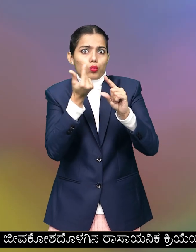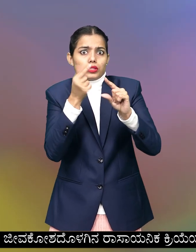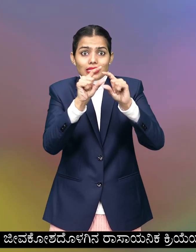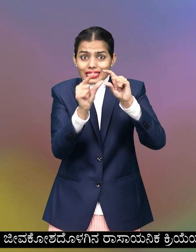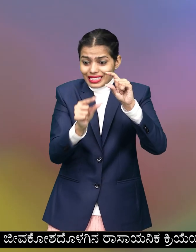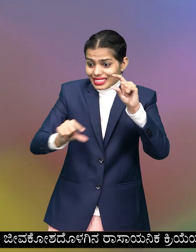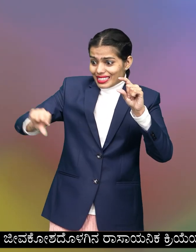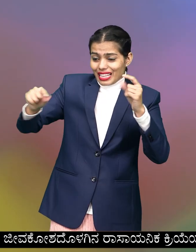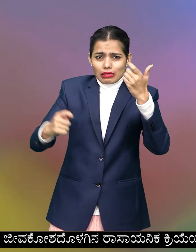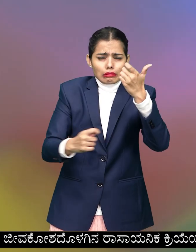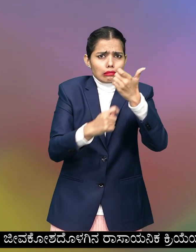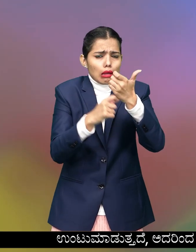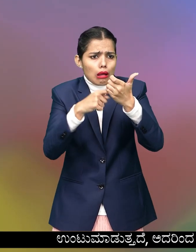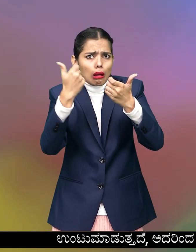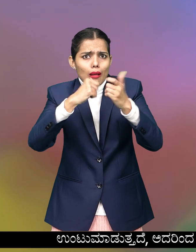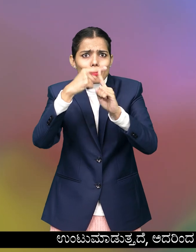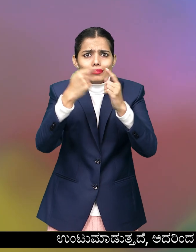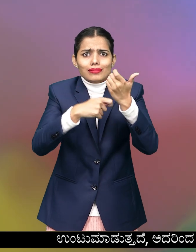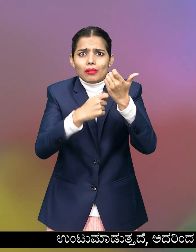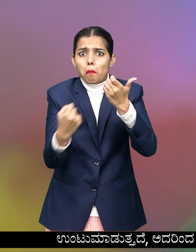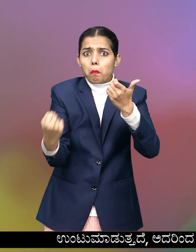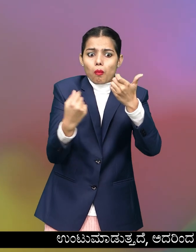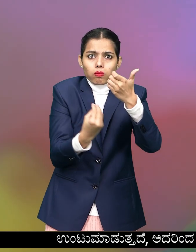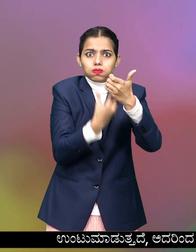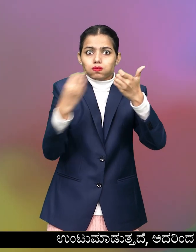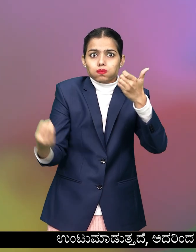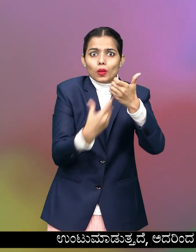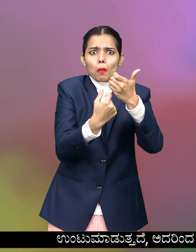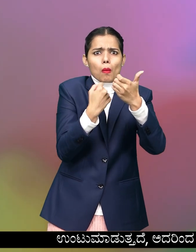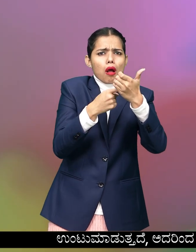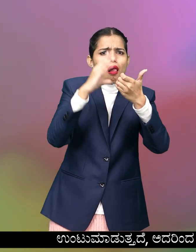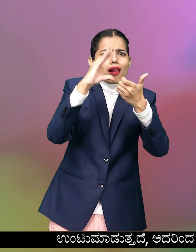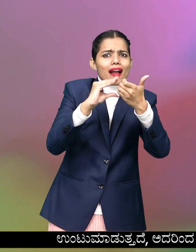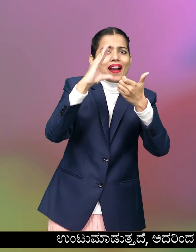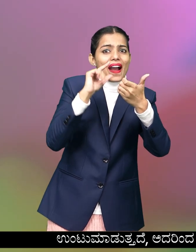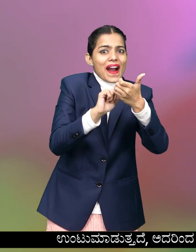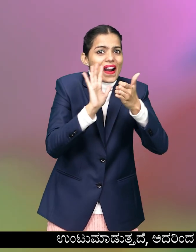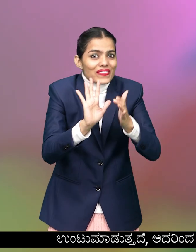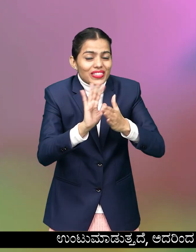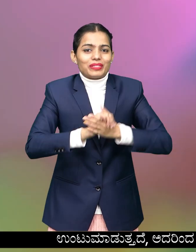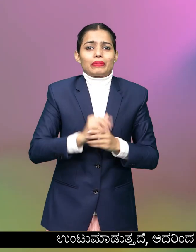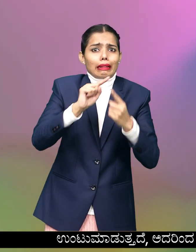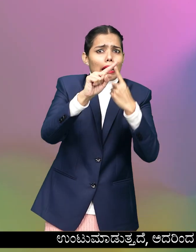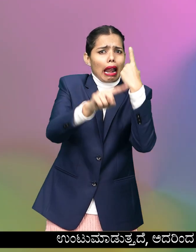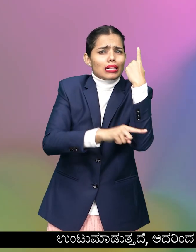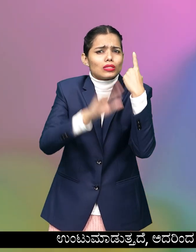ಟರ್ಮಿನಲ್ಗಳಾದ್ಯಂತ ಸಂಭಾವ್ಯ ವ್ಯತ್ಯಾಸವನ್ನು ಉಂಟುಮಾಡುತ್ತದೆ. ಆದ್ದರಿಂದ ಯಾವುದೇ ಪ್ರವಾಹವನ್ನು ತೆಗೆದುಕೊಳ್ಳಲಿದ್ದರೂ ಸಹ